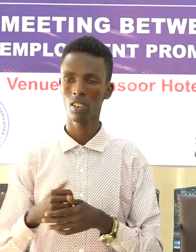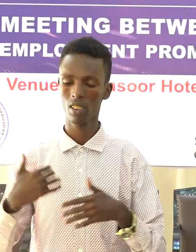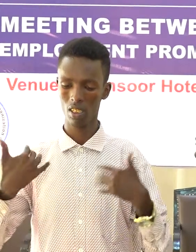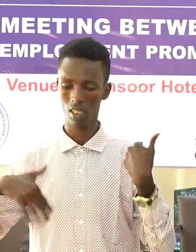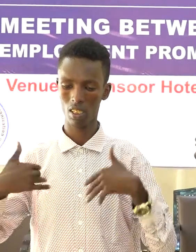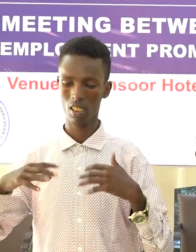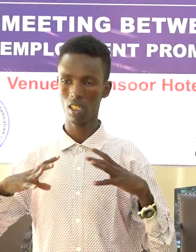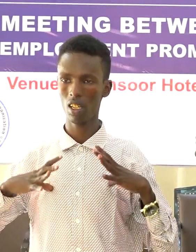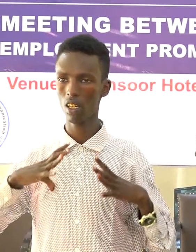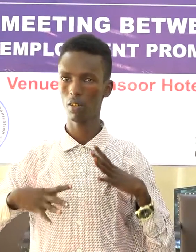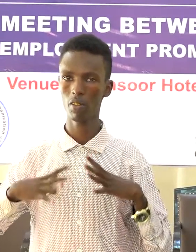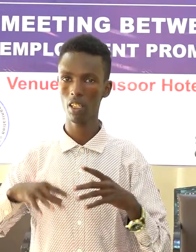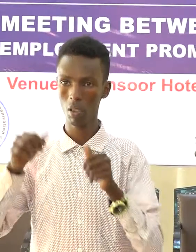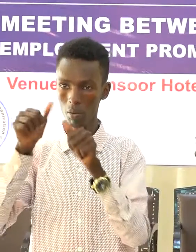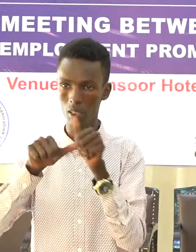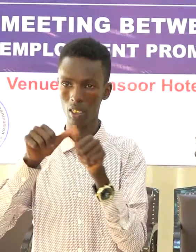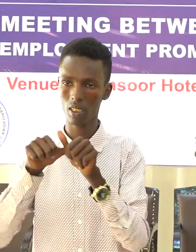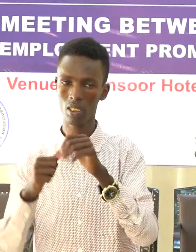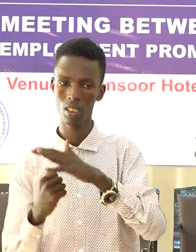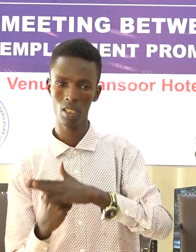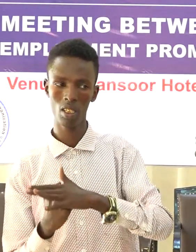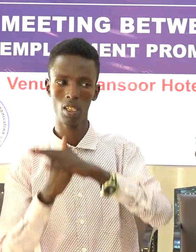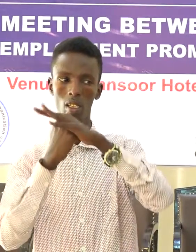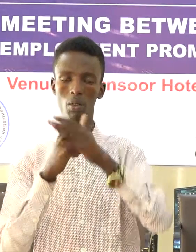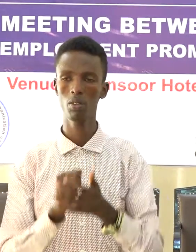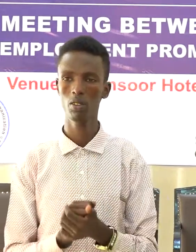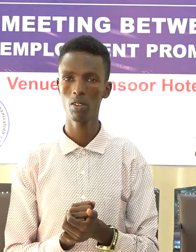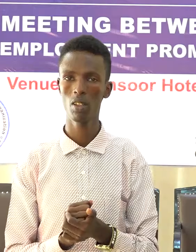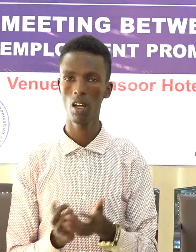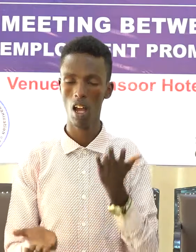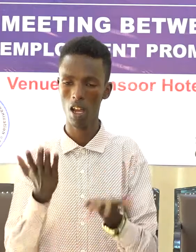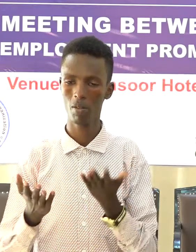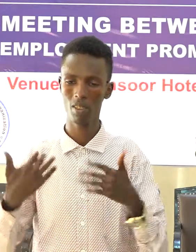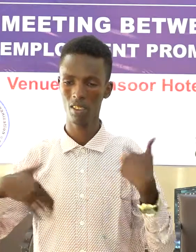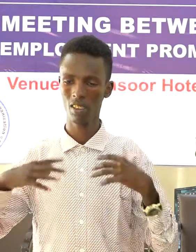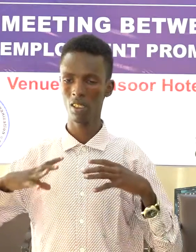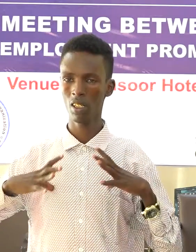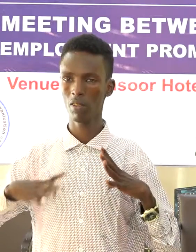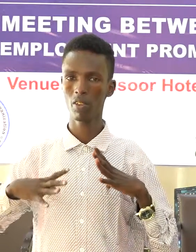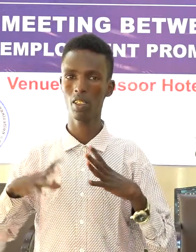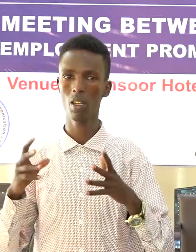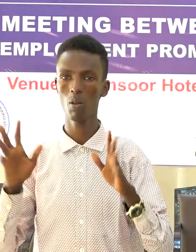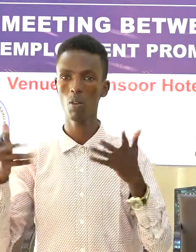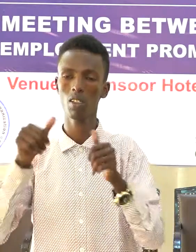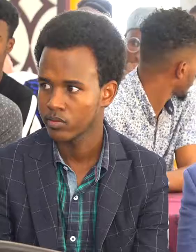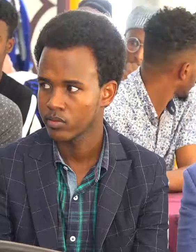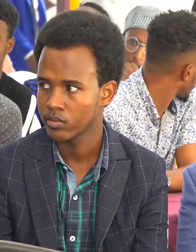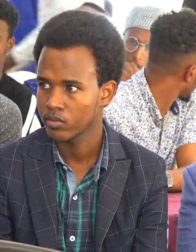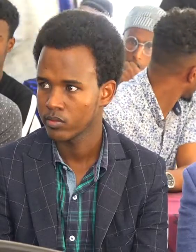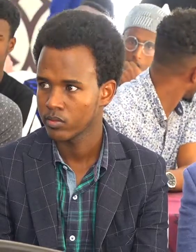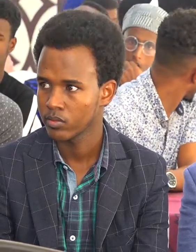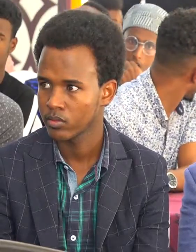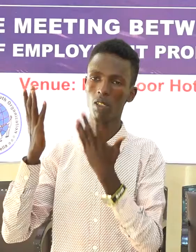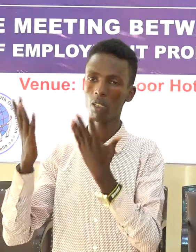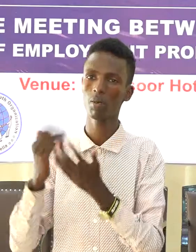inay dadkan barbar istaagto isla markaana ay la baadi goobto baahiyaha ay qabaan iyo sidii wax loogu qaban